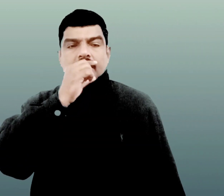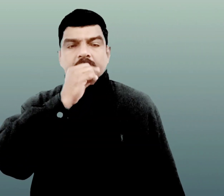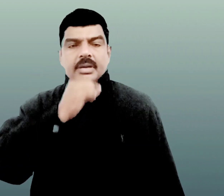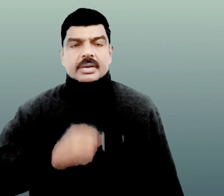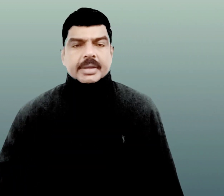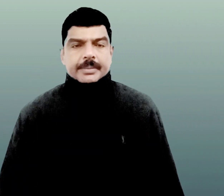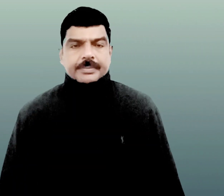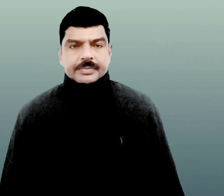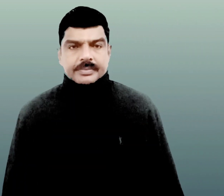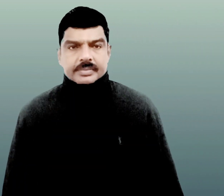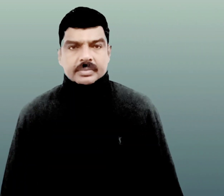बिस्मिल्लाहिर्रहमानिर्रहीम।